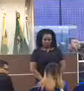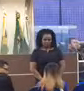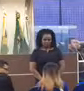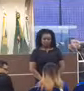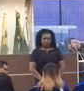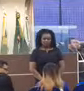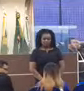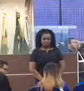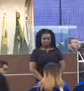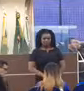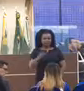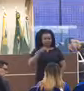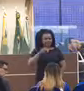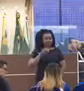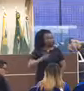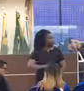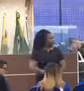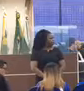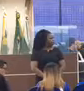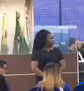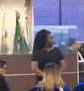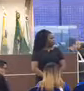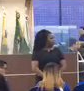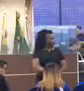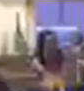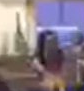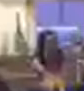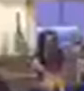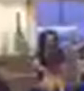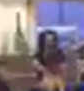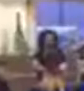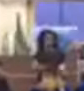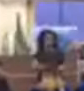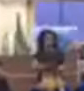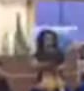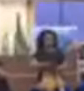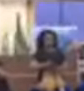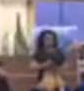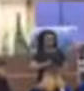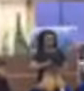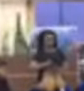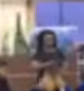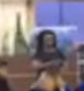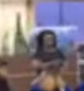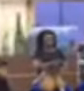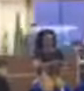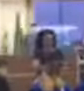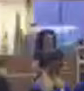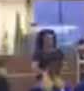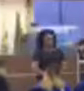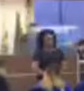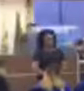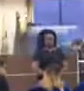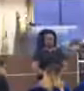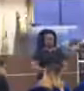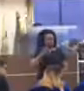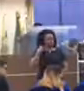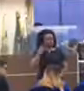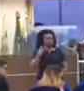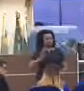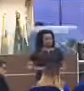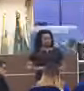para a acomodação das pessoas, da população que vem acompanhar a sessão, né, Angel? O plenário legislativo